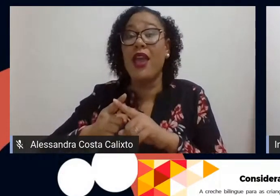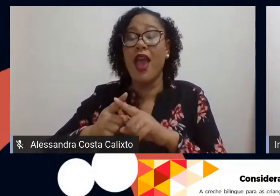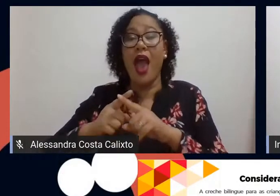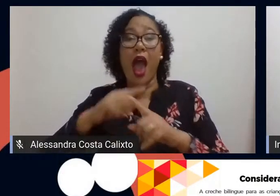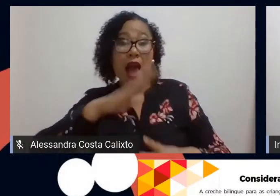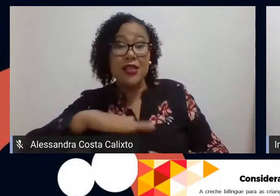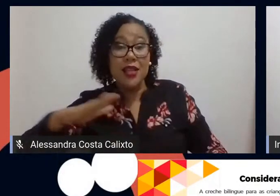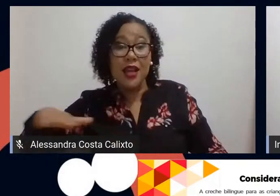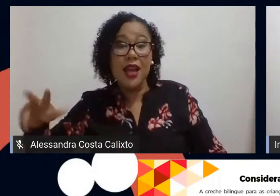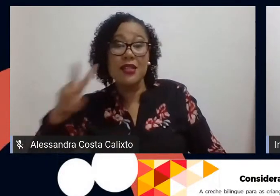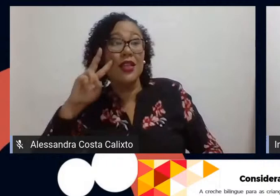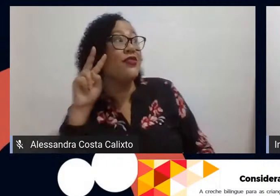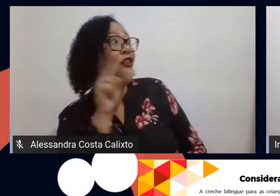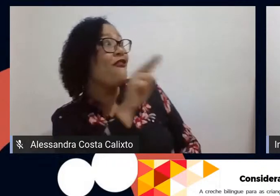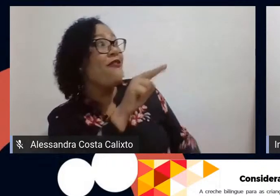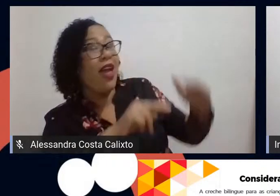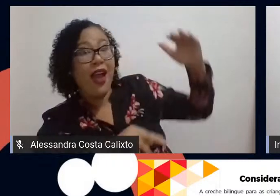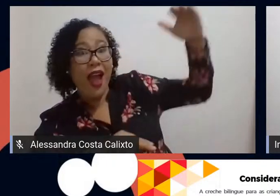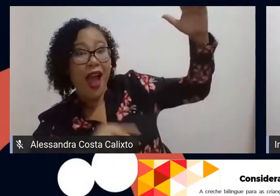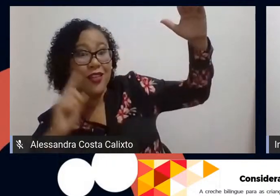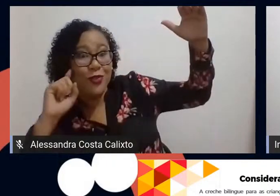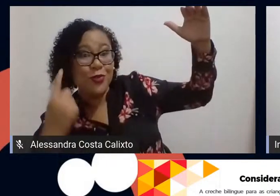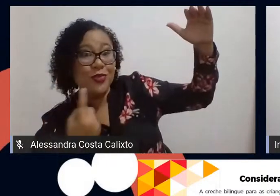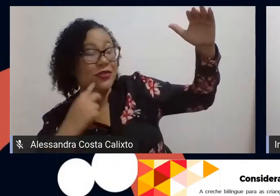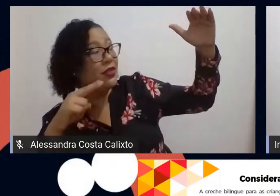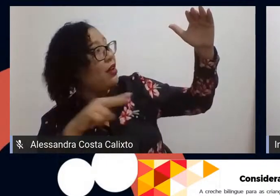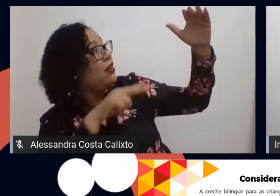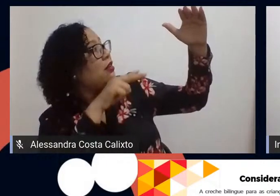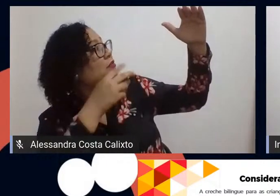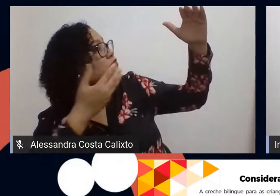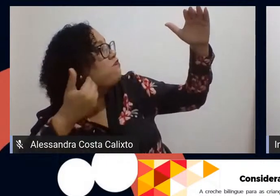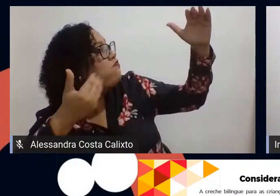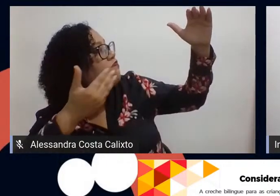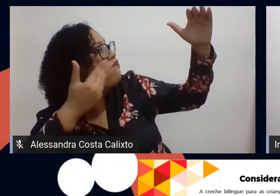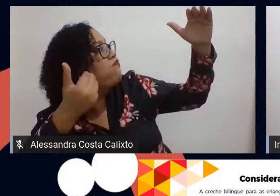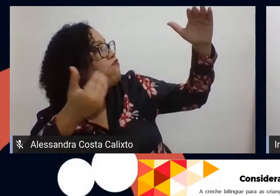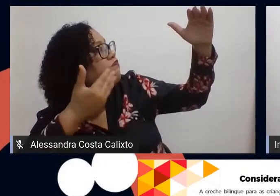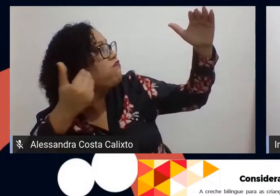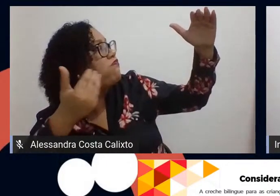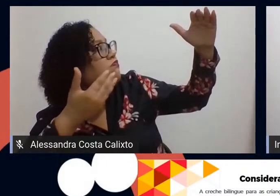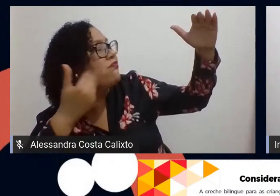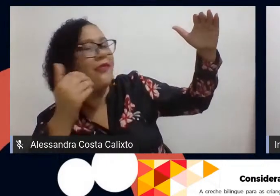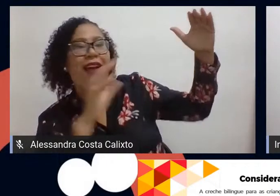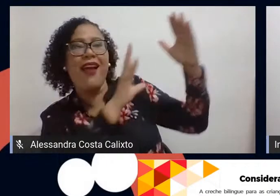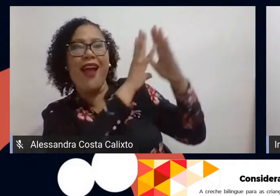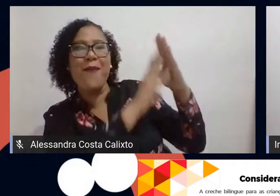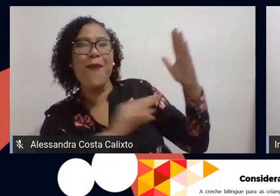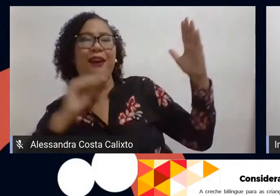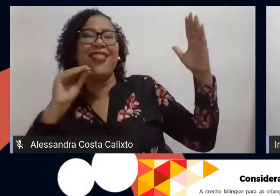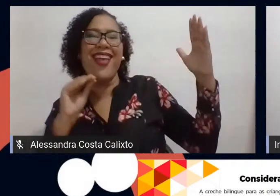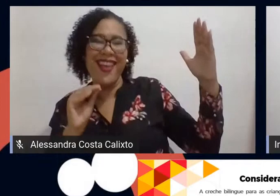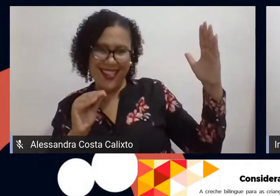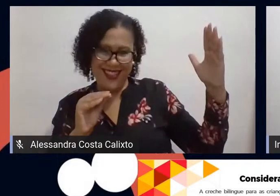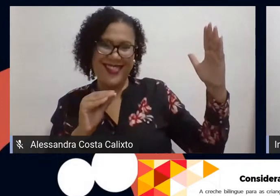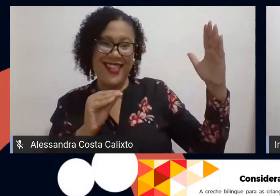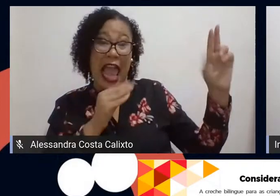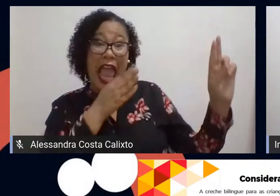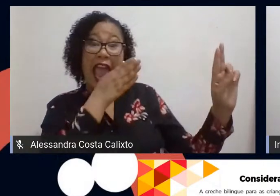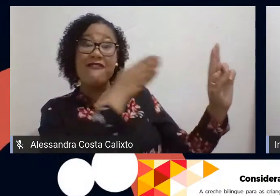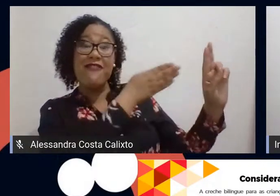adultos. Por quê? Qual a necessidade de ter esses surdos adultos? Esses surdos adultos, eles vão servir como modelo. Na